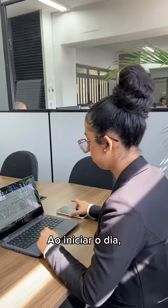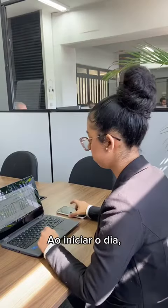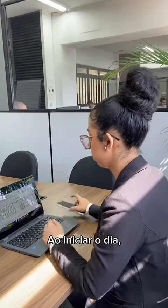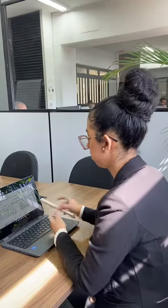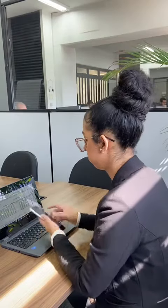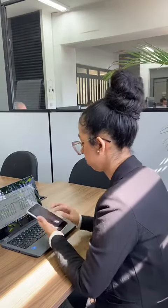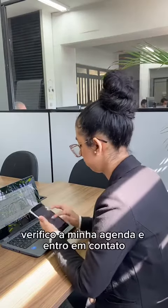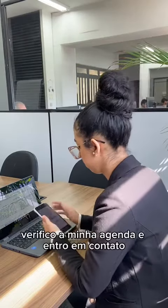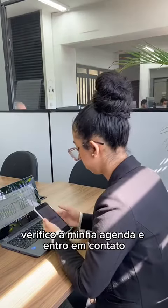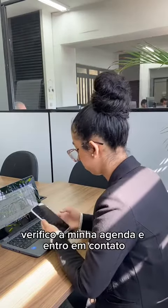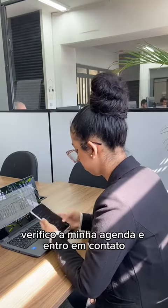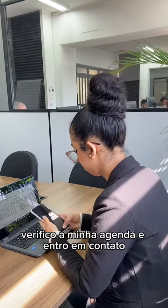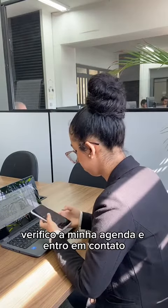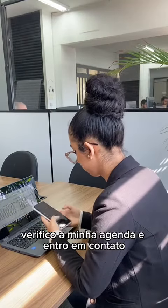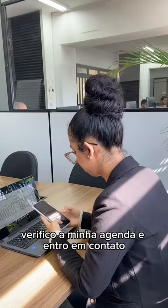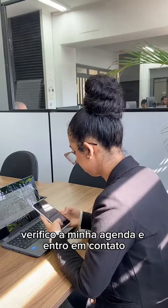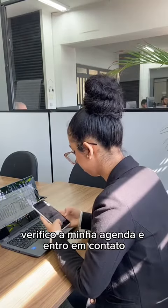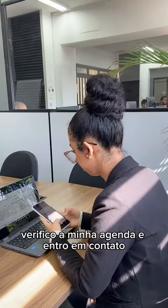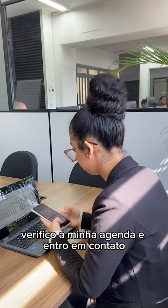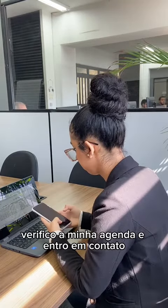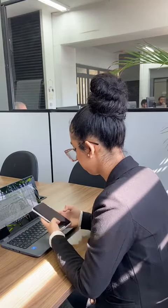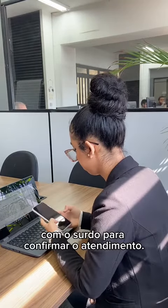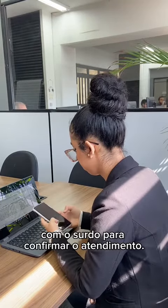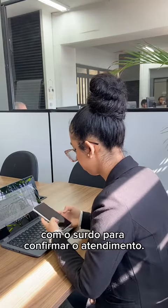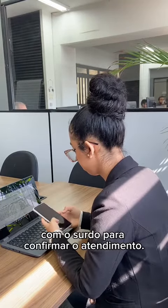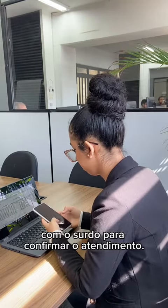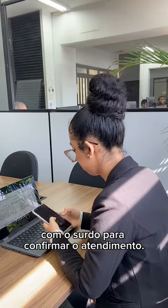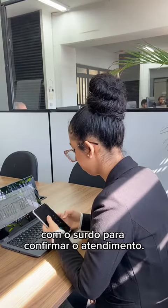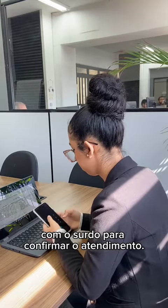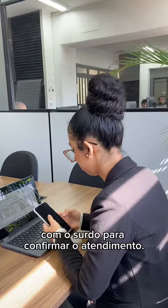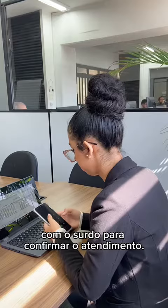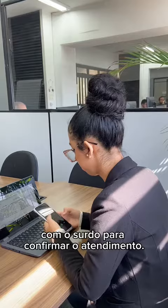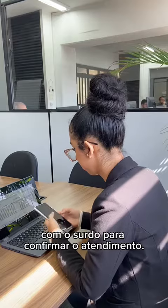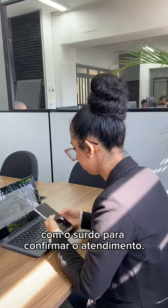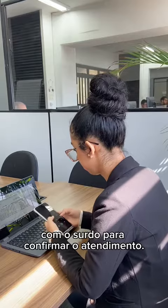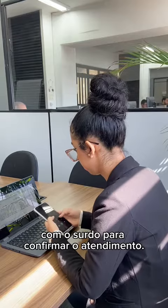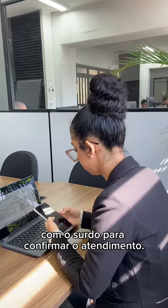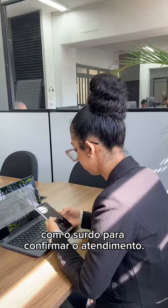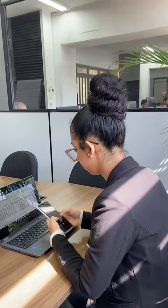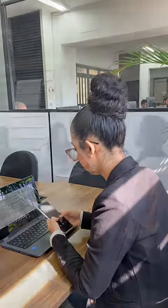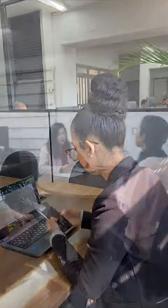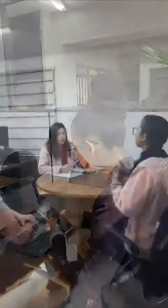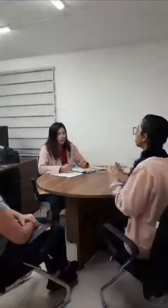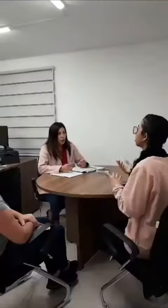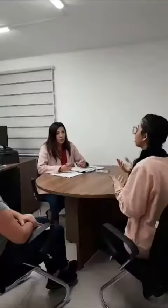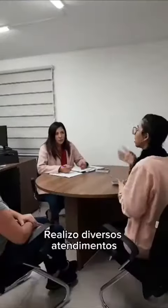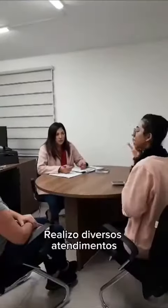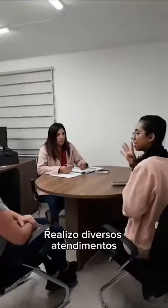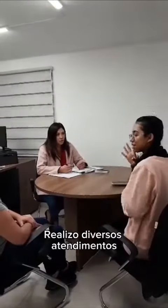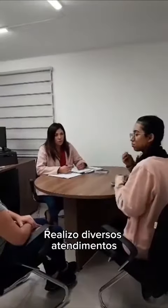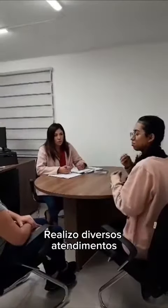dia, verifico a minha agenda e entro em contato com o surdo para confirmar o atendimento. Realizo